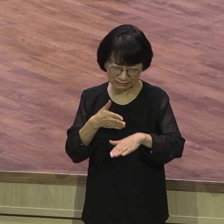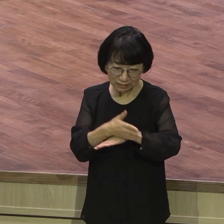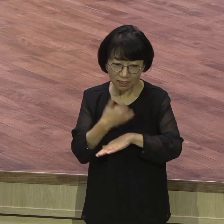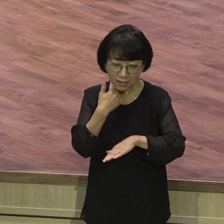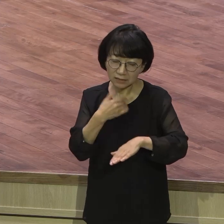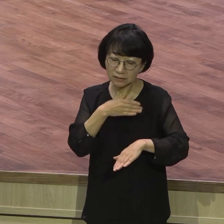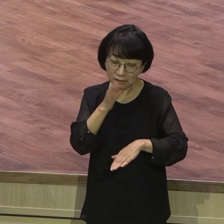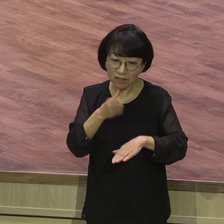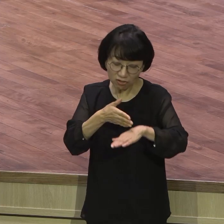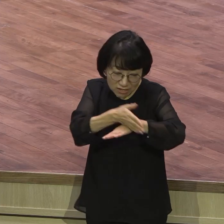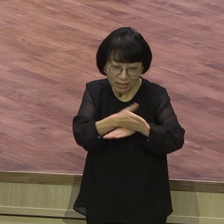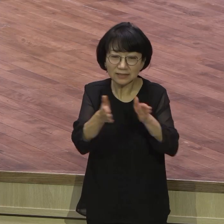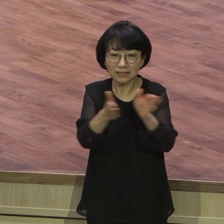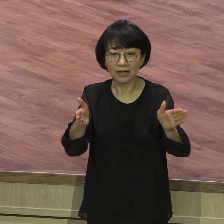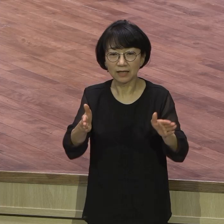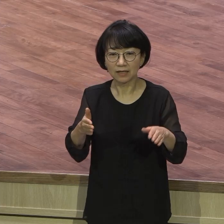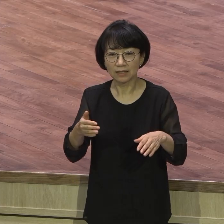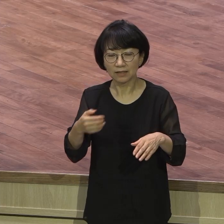알잖아요 내가 동기들 다